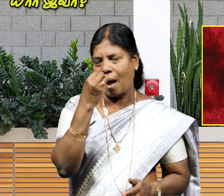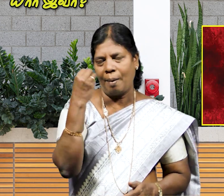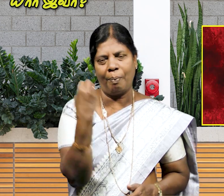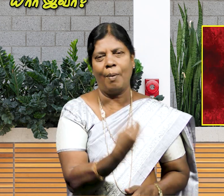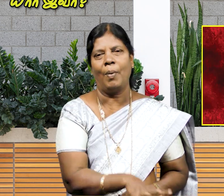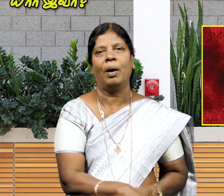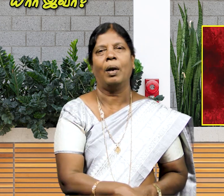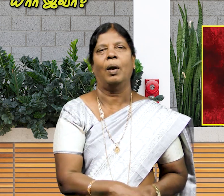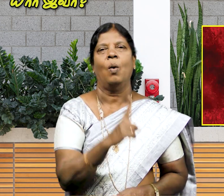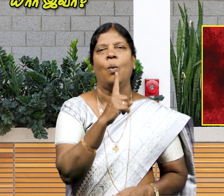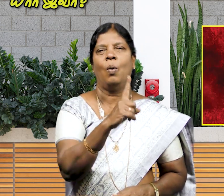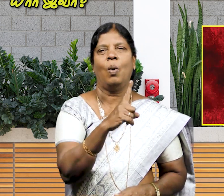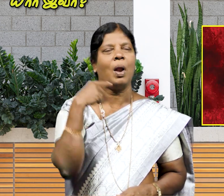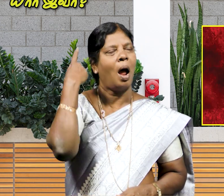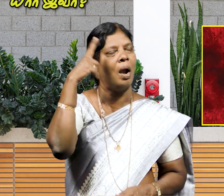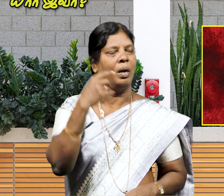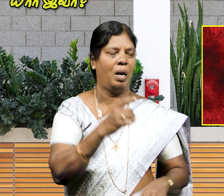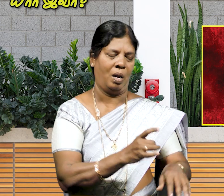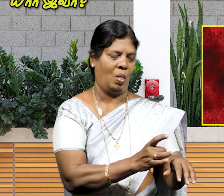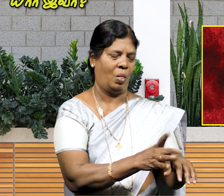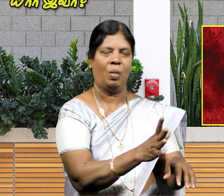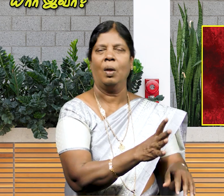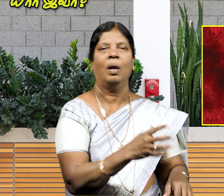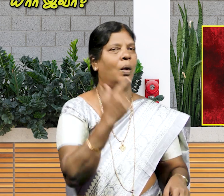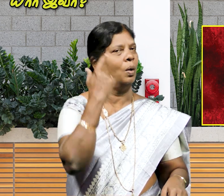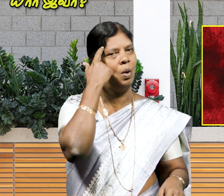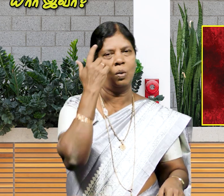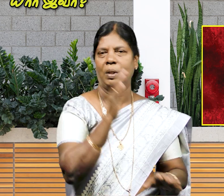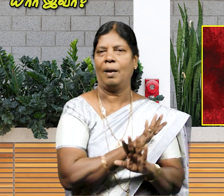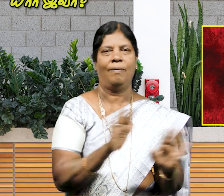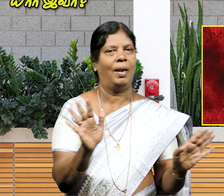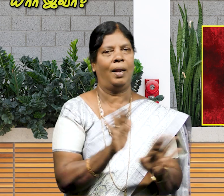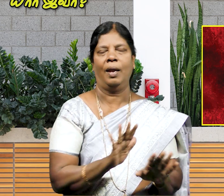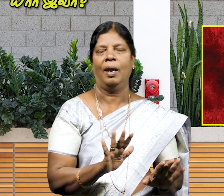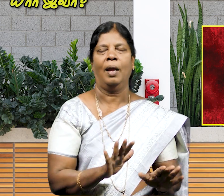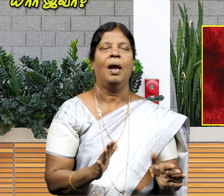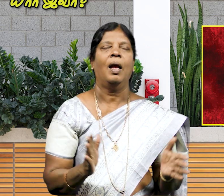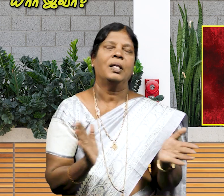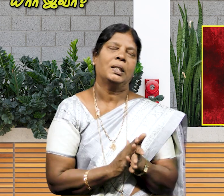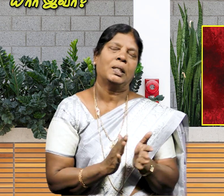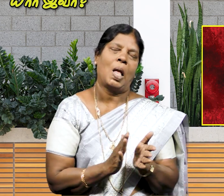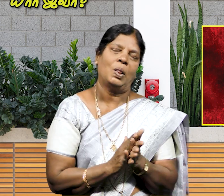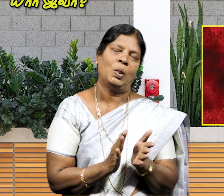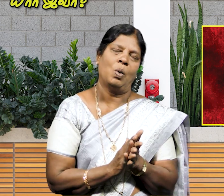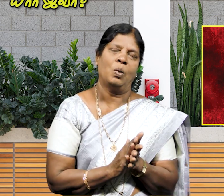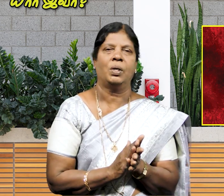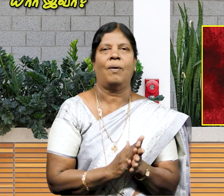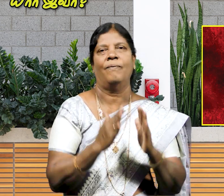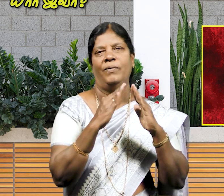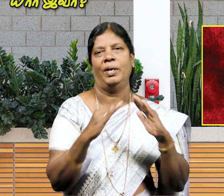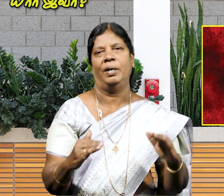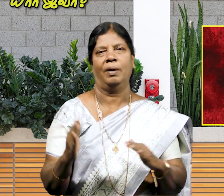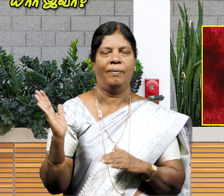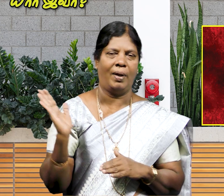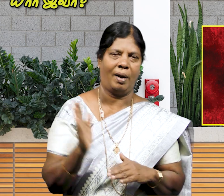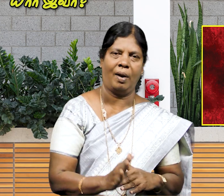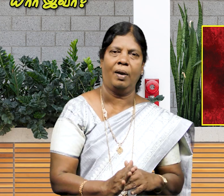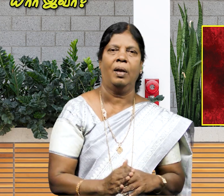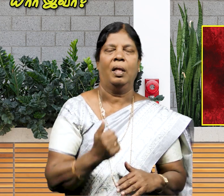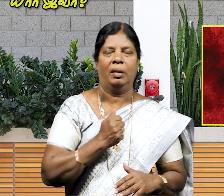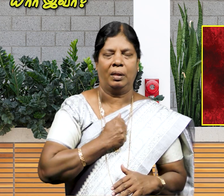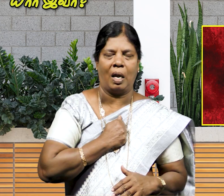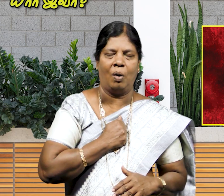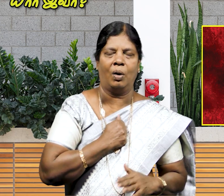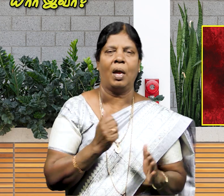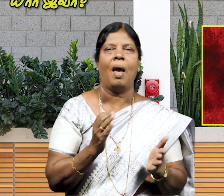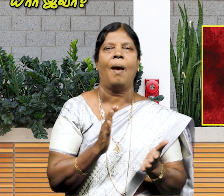அற்பமாய் எண்ணப்பட்ட ஆடு என்று ஒதுக்கி விடாமல் கண்டுபிடித்ததுக்கு அப்புறமாக சந்தோஷமாய் வீட்டுக்கு கொண்டு வருகிறான்.